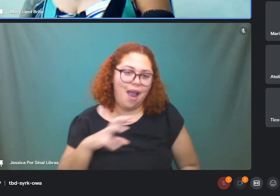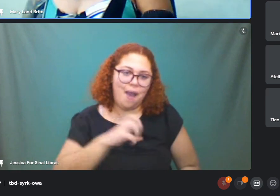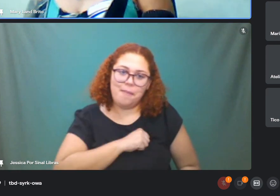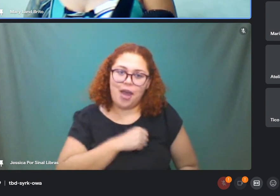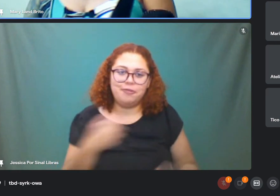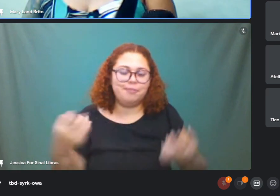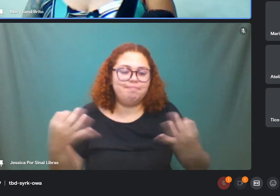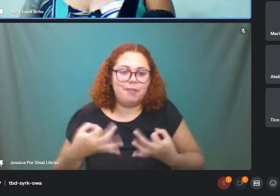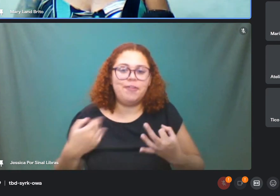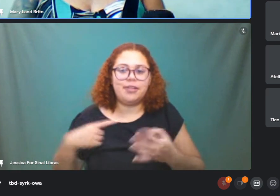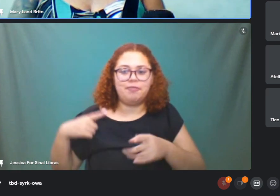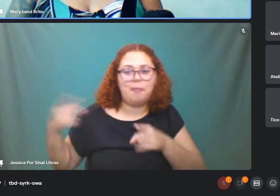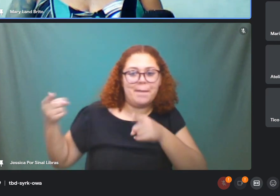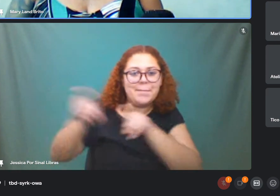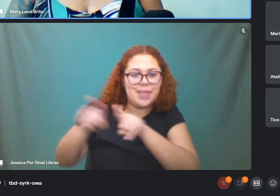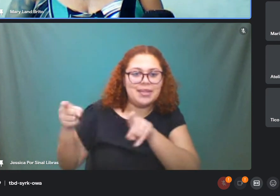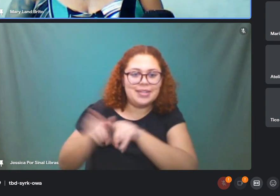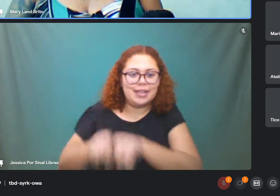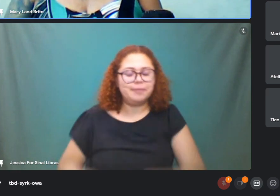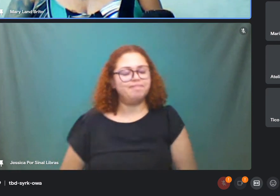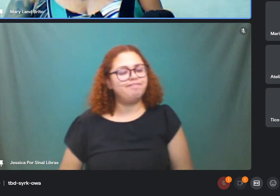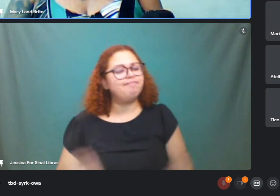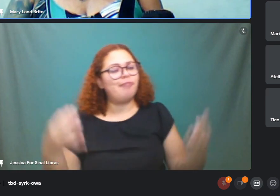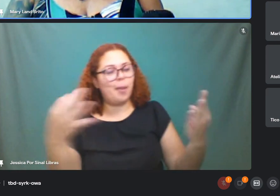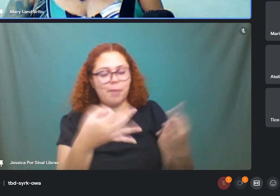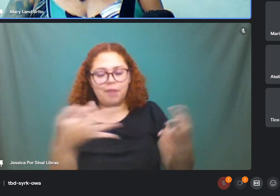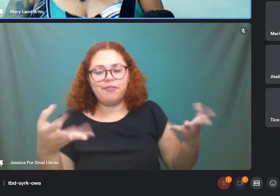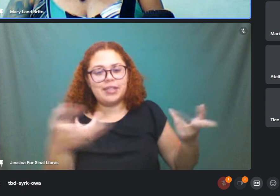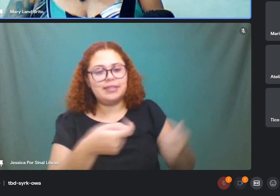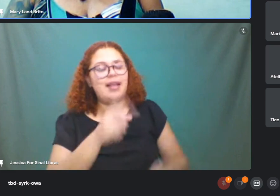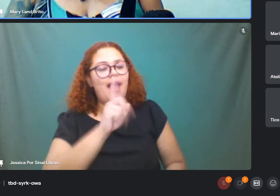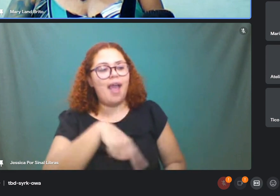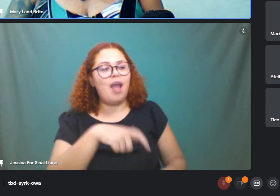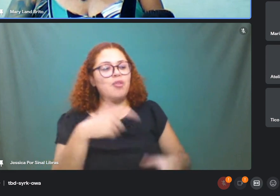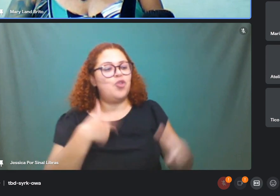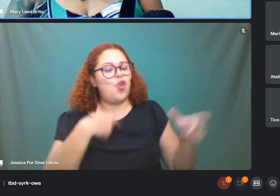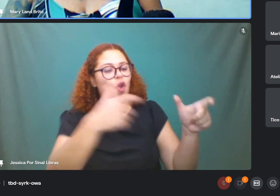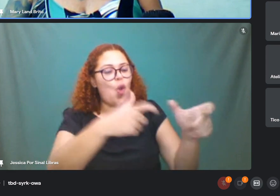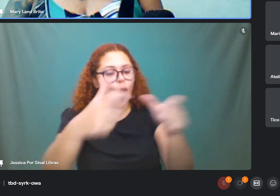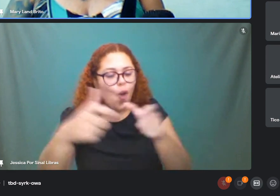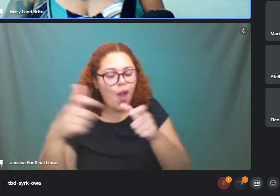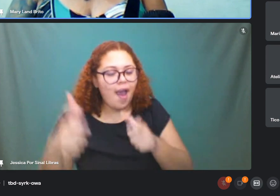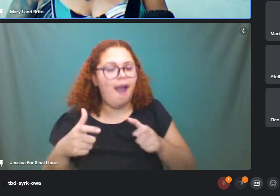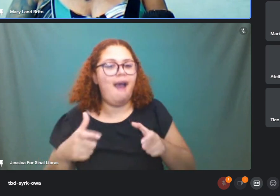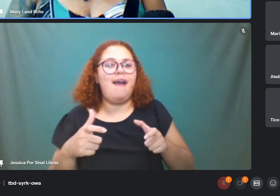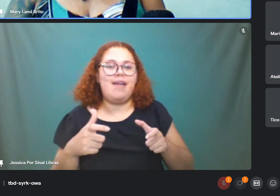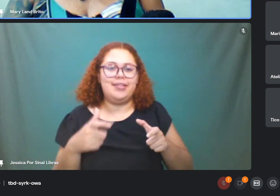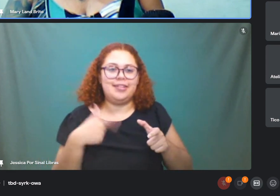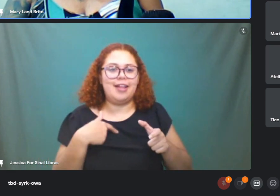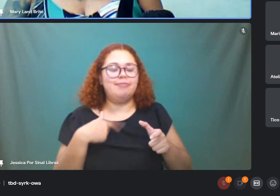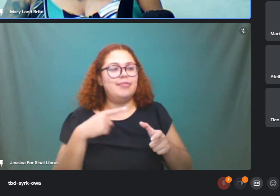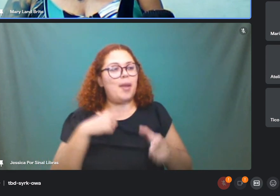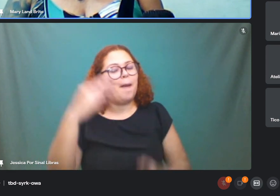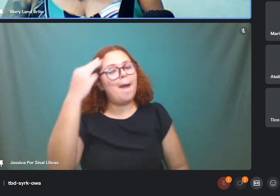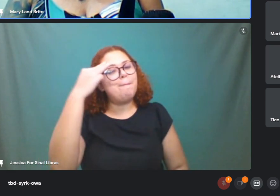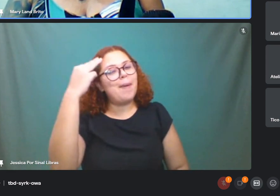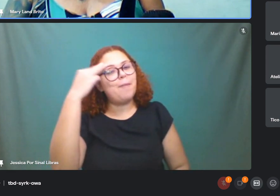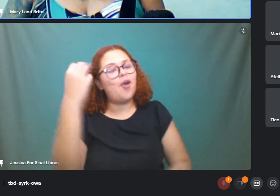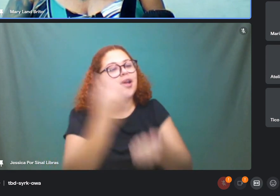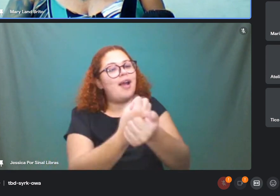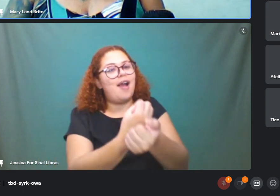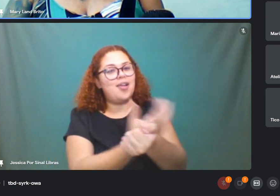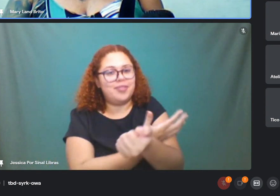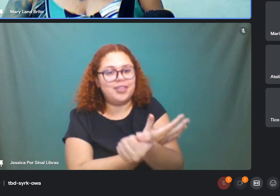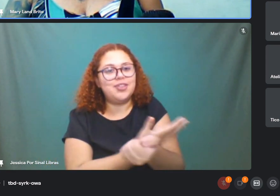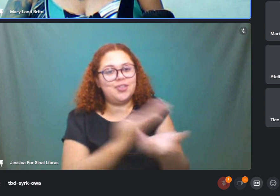Perfeito, é sobre isso, é sobre poder estar nos lugares, gerar memória afetiva, né, Armando? Independente, se você não tem